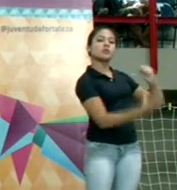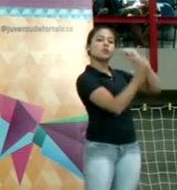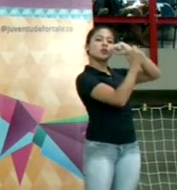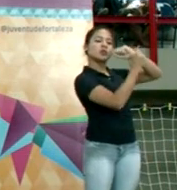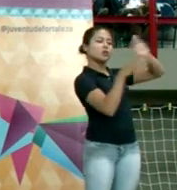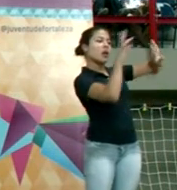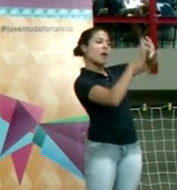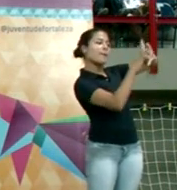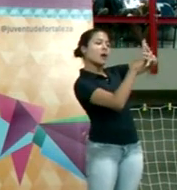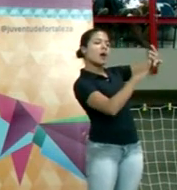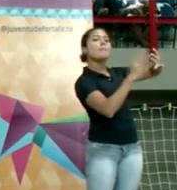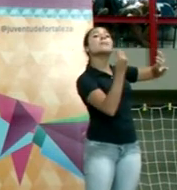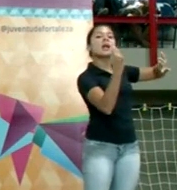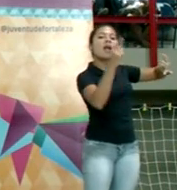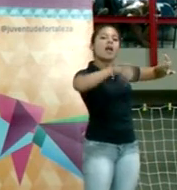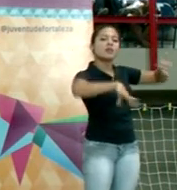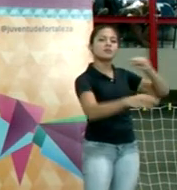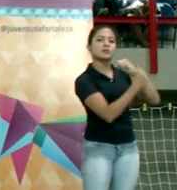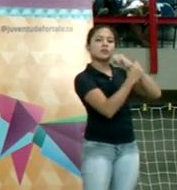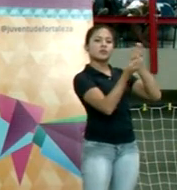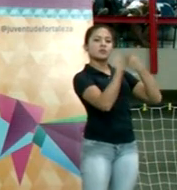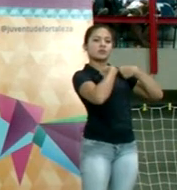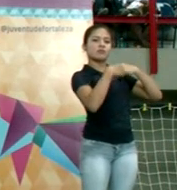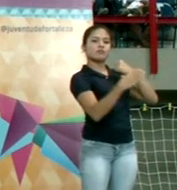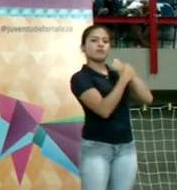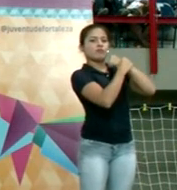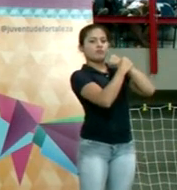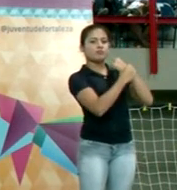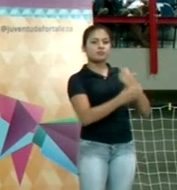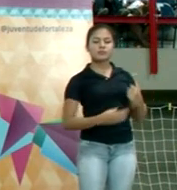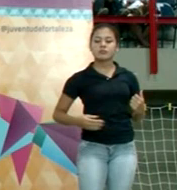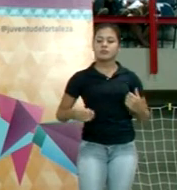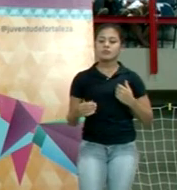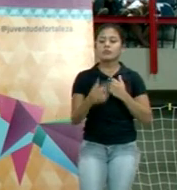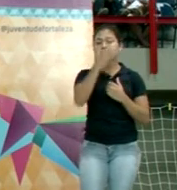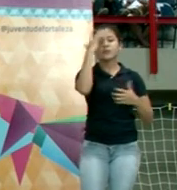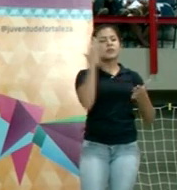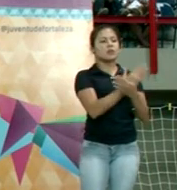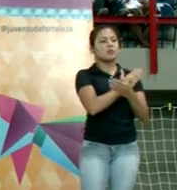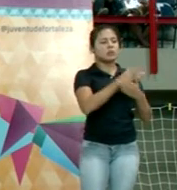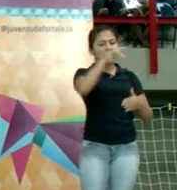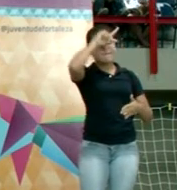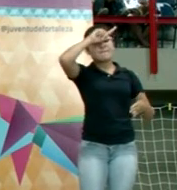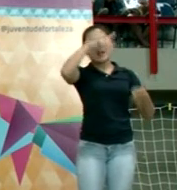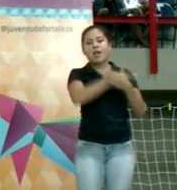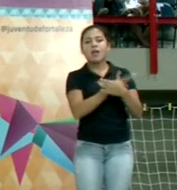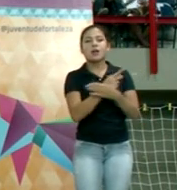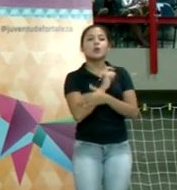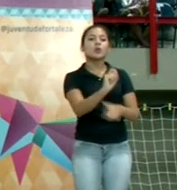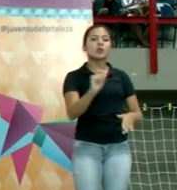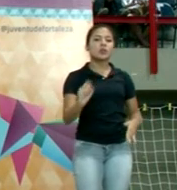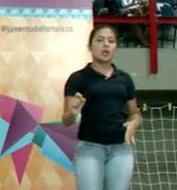importante, já vi várias pessoas errando essa afirmação numa prova, porque dizem assim, onda de